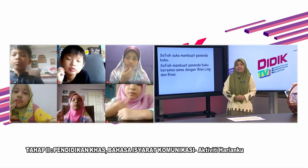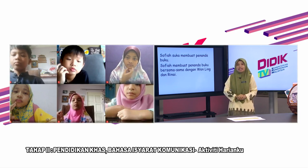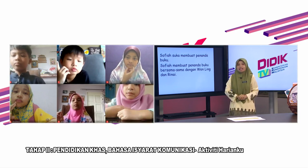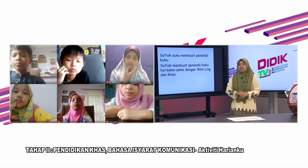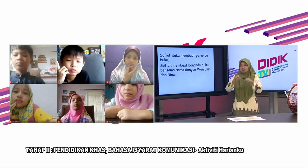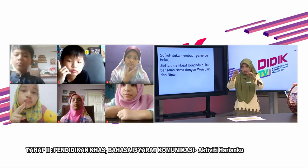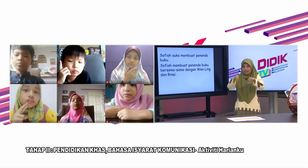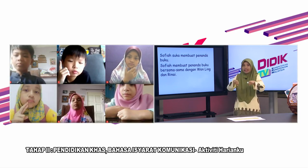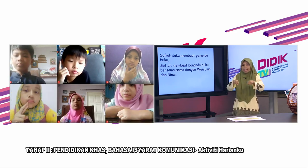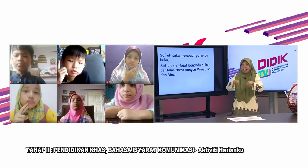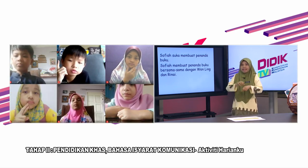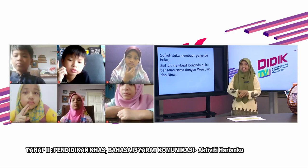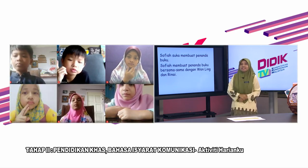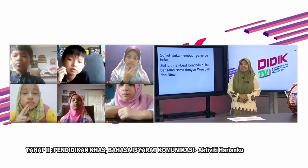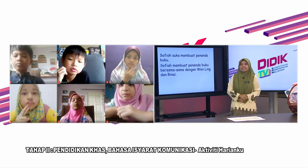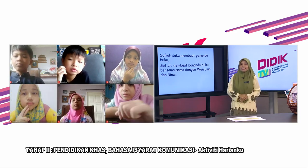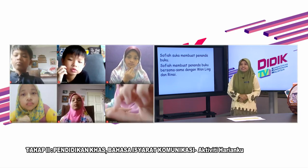Okey. Boleh?